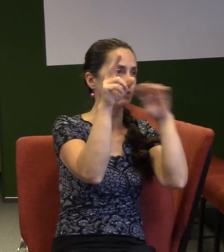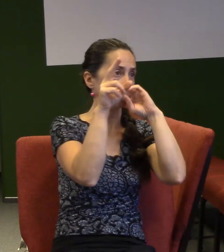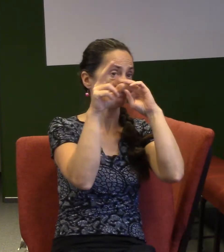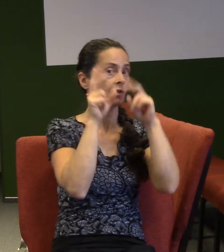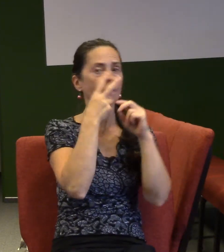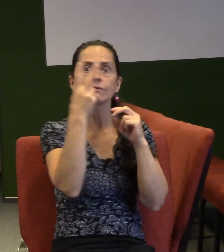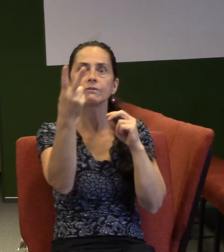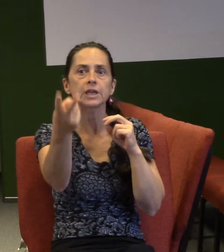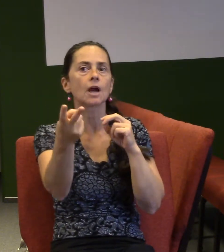A